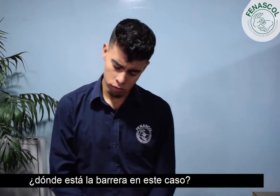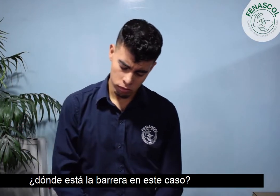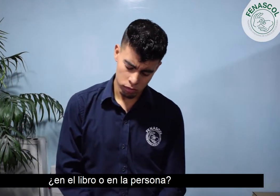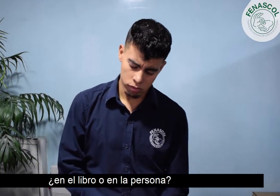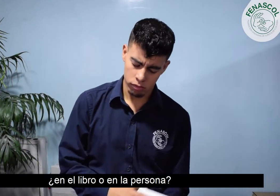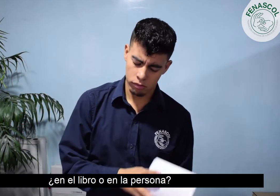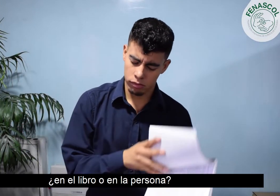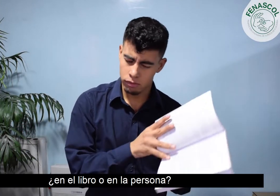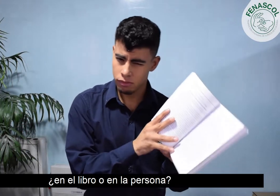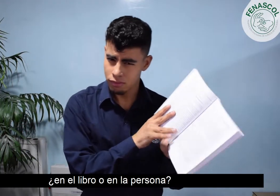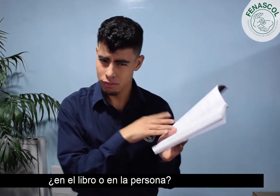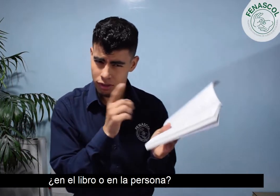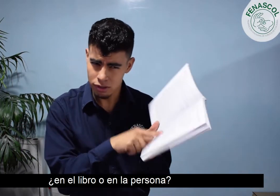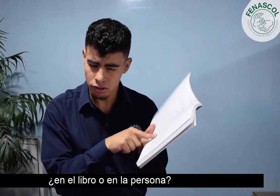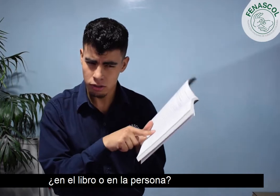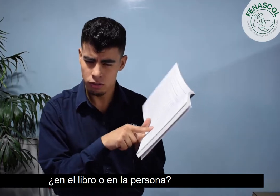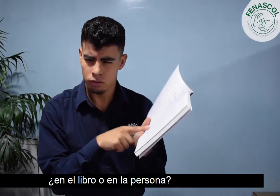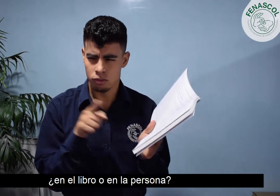¿en el libro o en la persona?